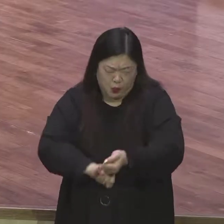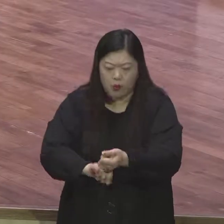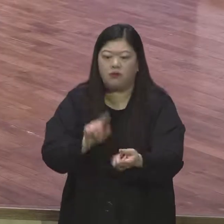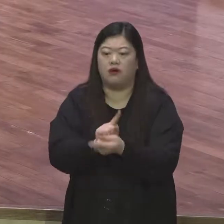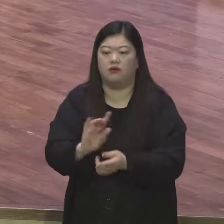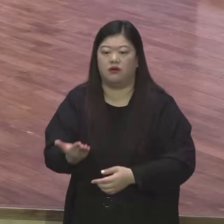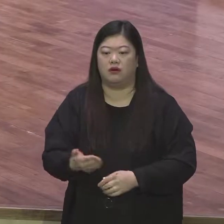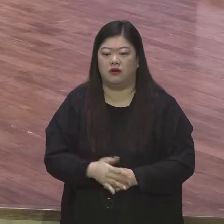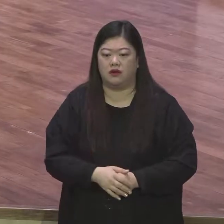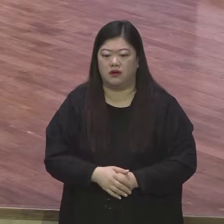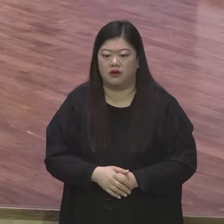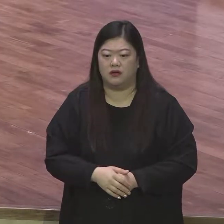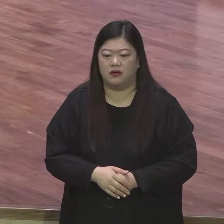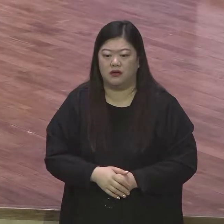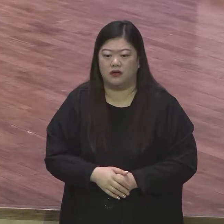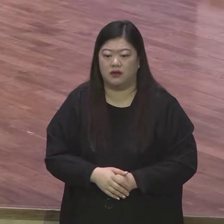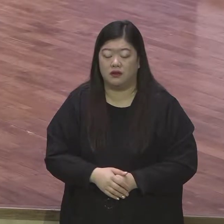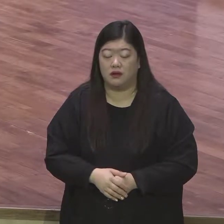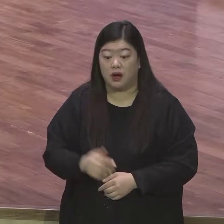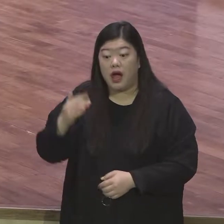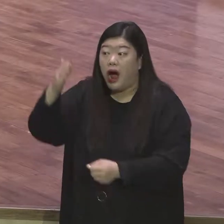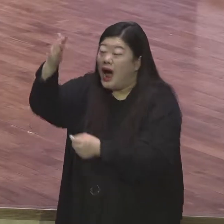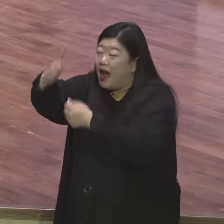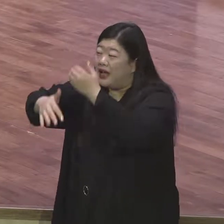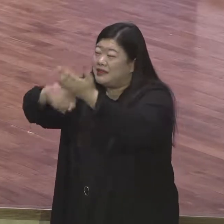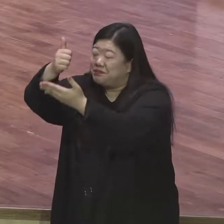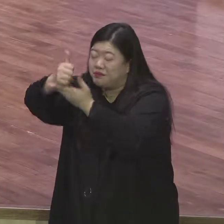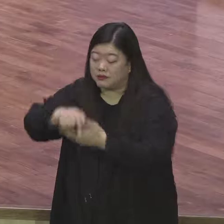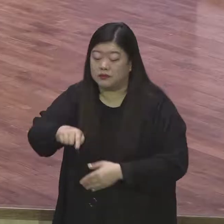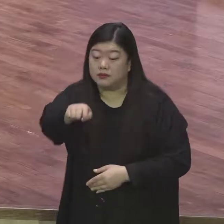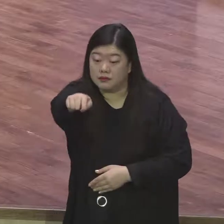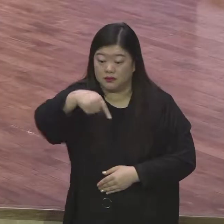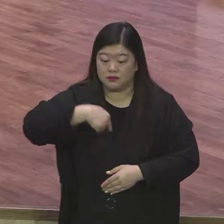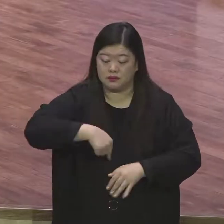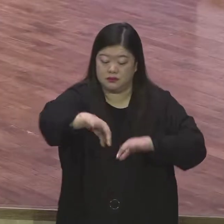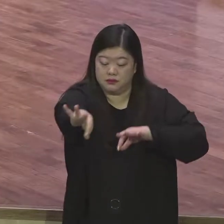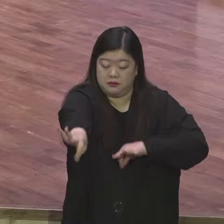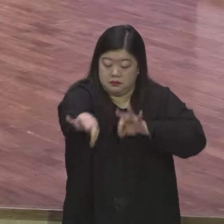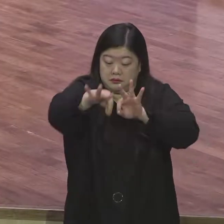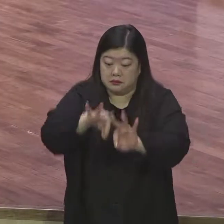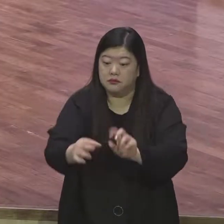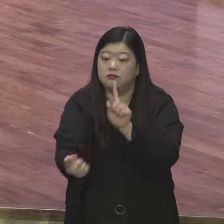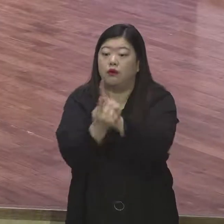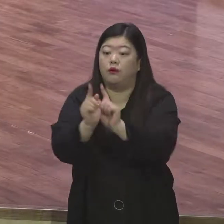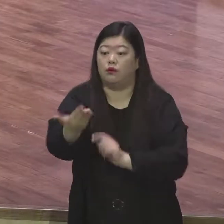만나고 싶어 만난 거 아니에요. 하나님 그렇게 인도하셨어요. 필연적 만남이다.